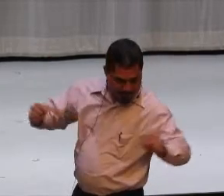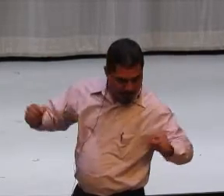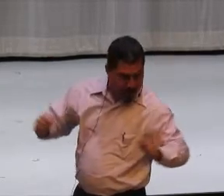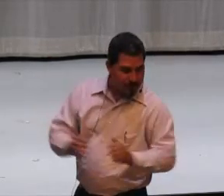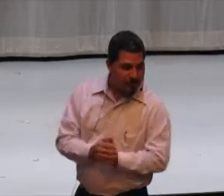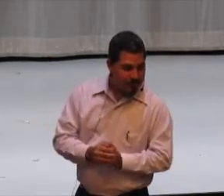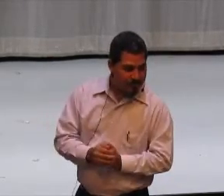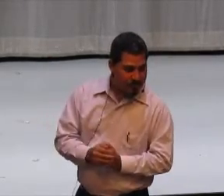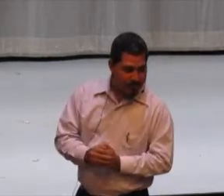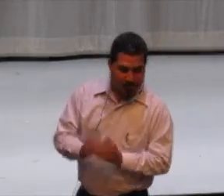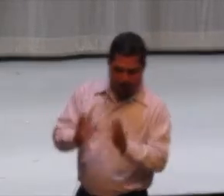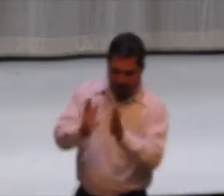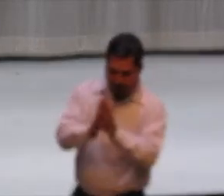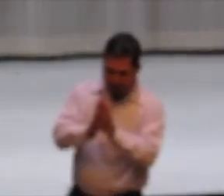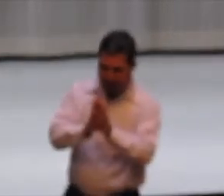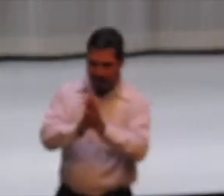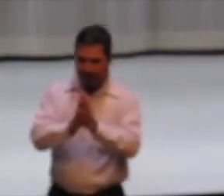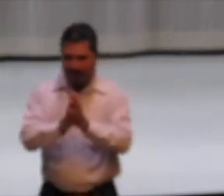salvación. Vamos a ver.